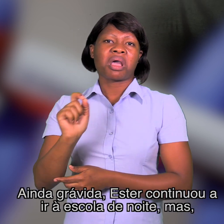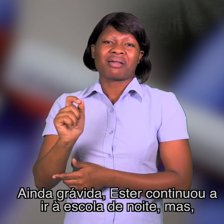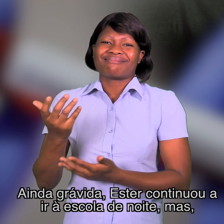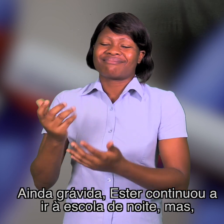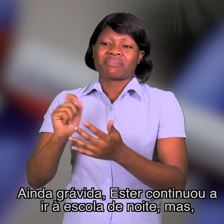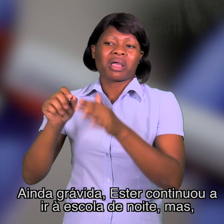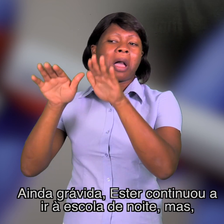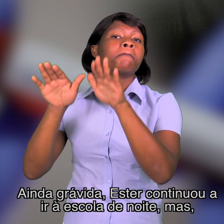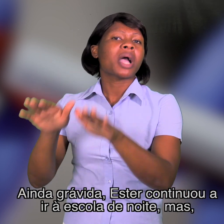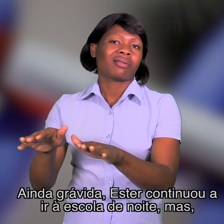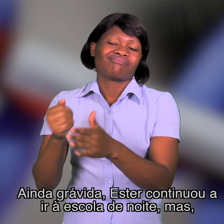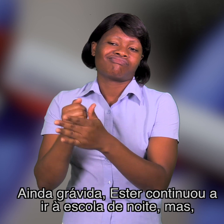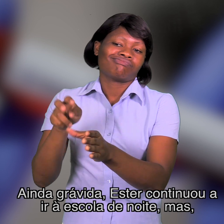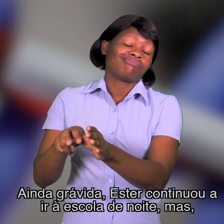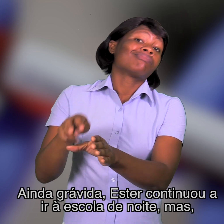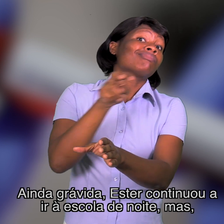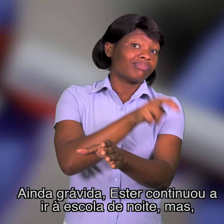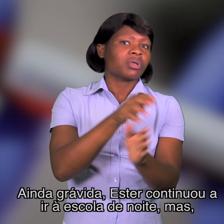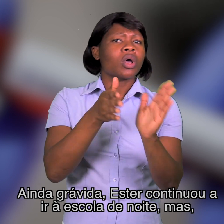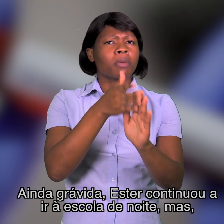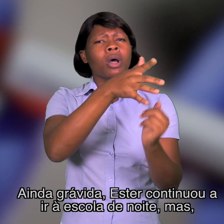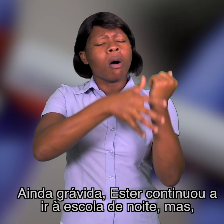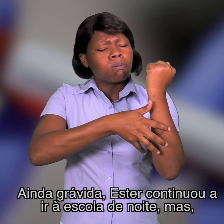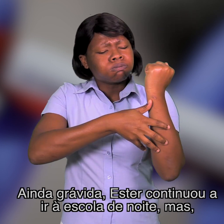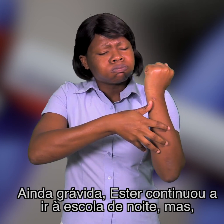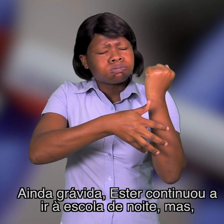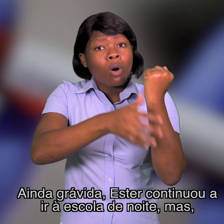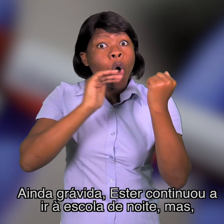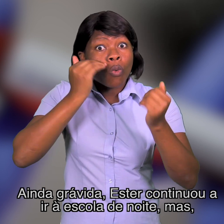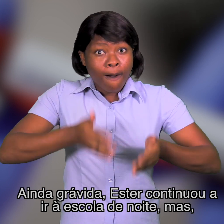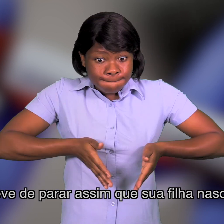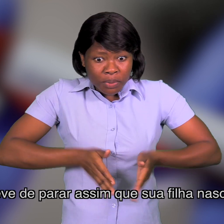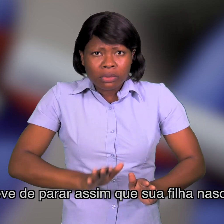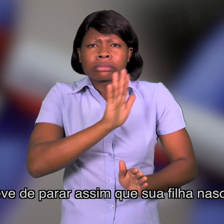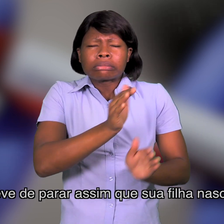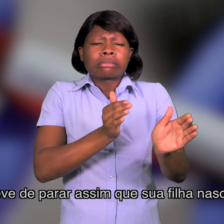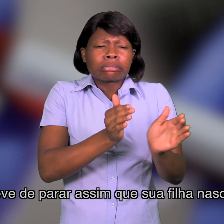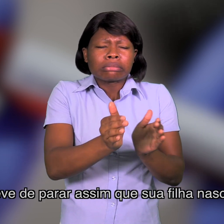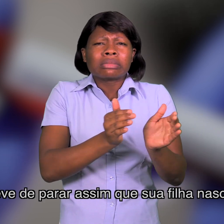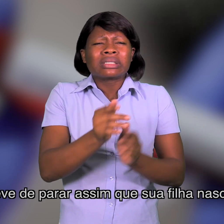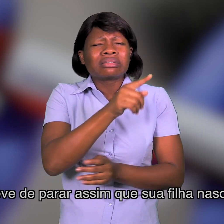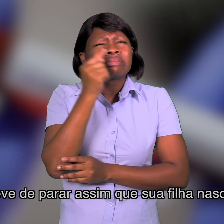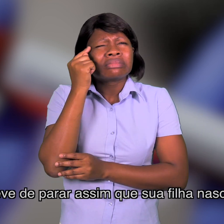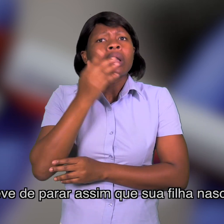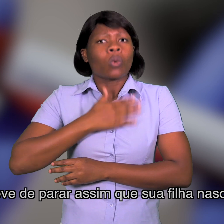Ainda grávida, Esther continuou a ir à escola de noite, mas teve de parar assim que sua filha nasceu.